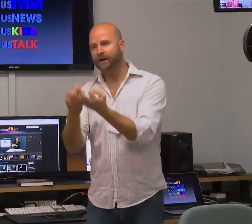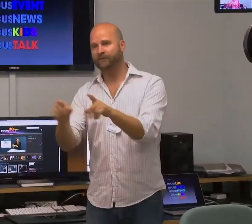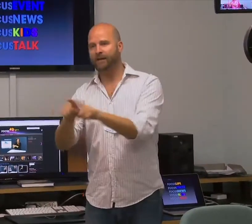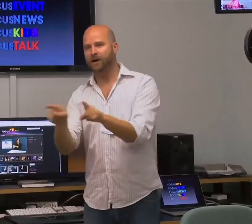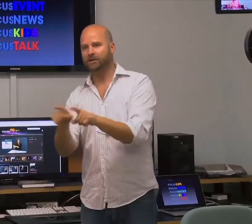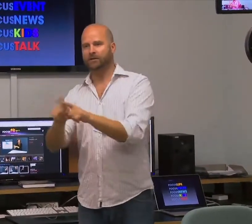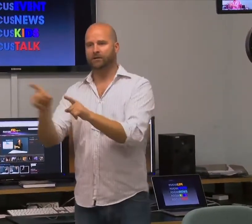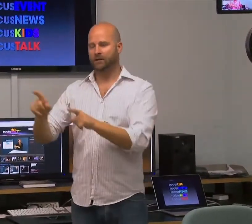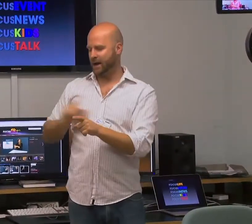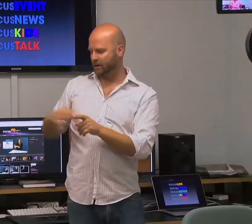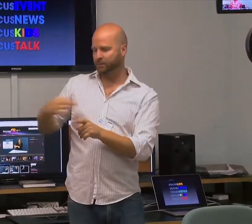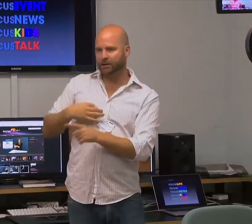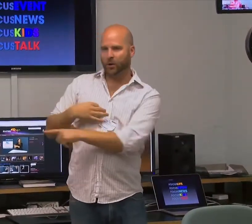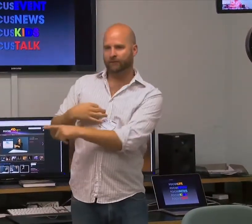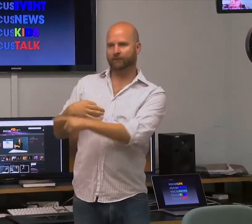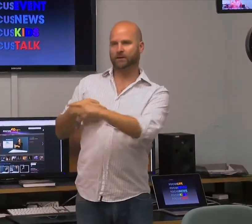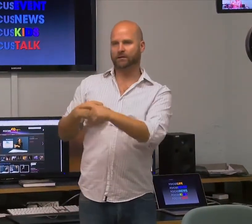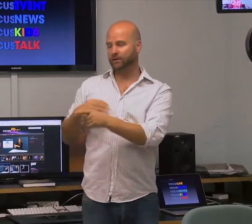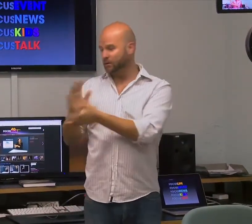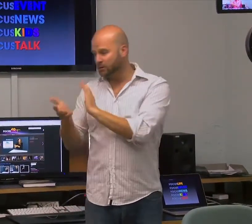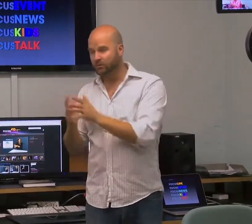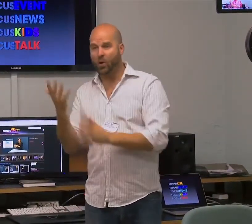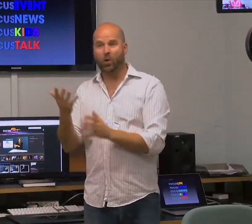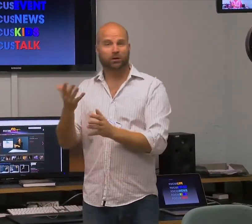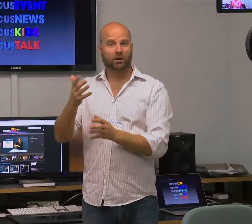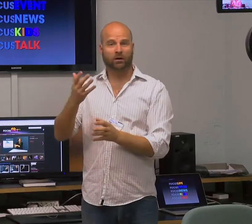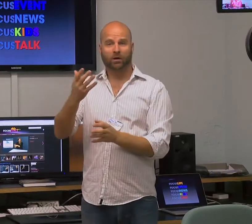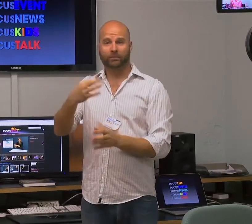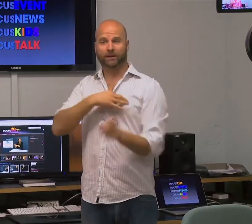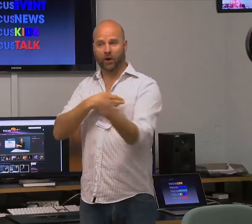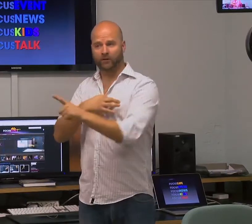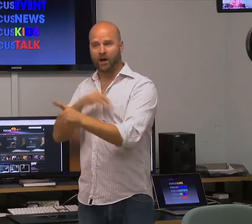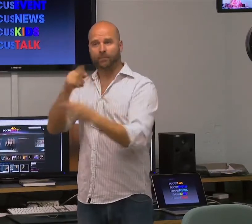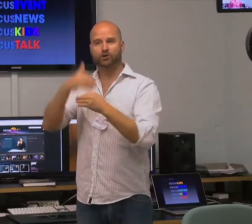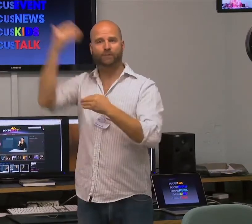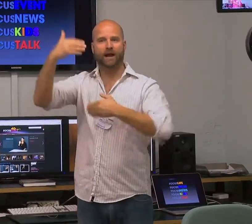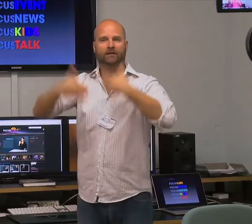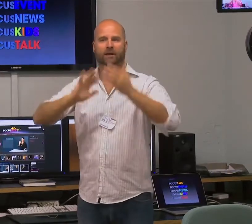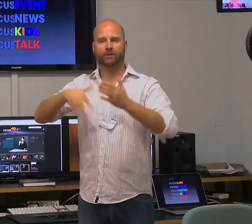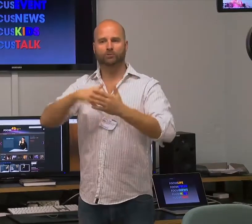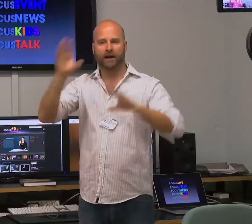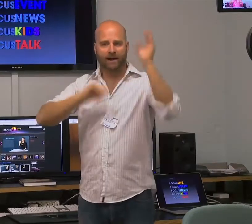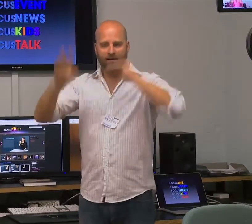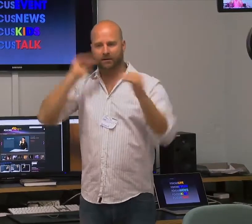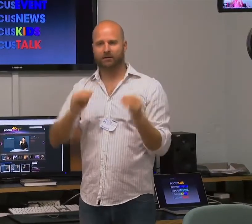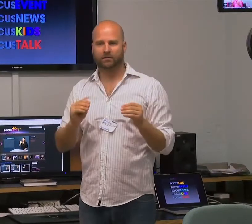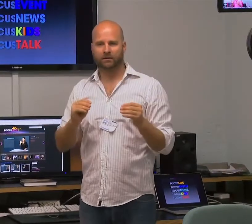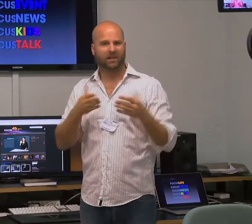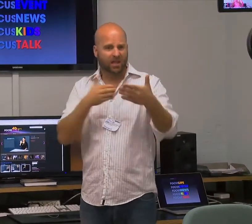ihr könnt alles mitverfolgen. Oder wenn ihr jemanden kennt in der Familie, im Verwandtenkreis, der